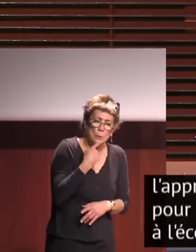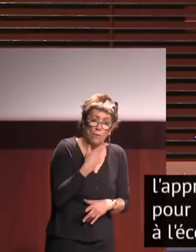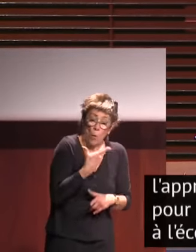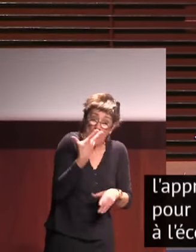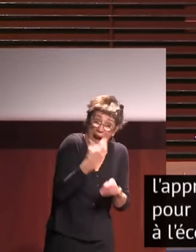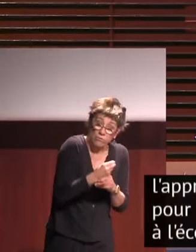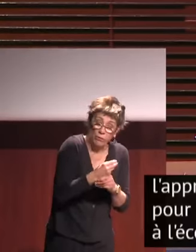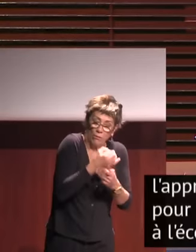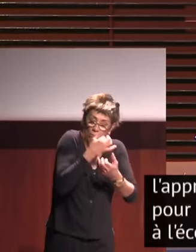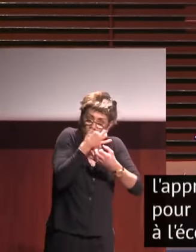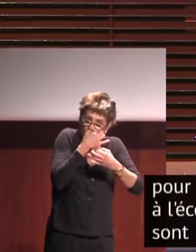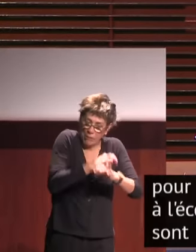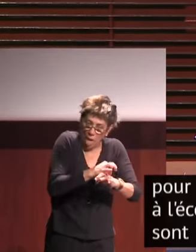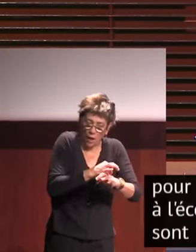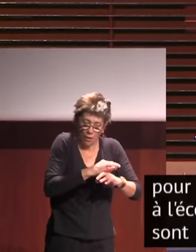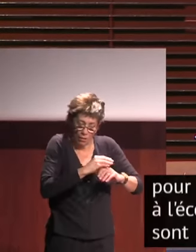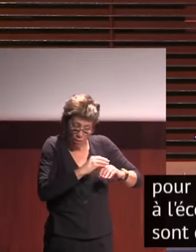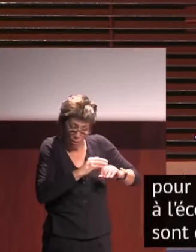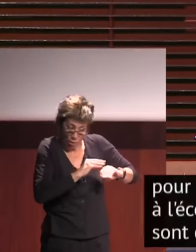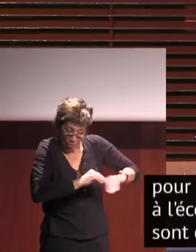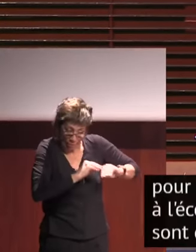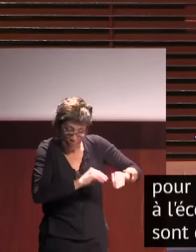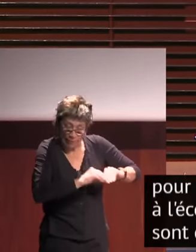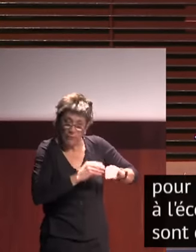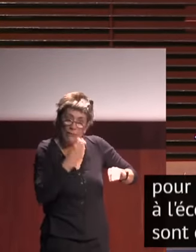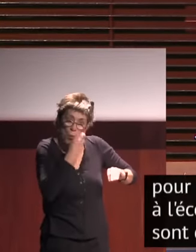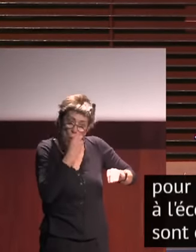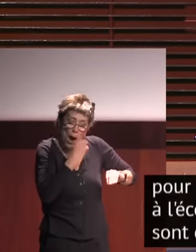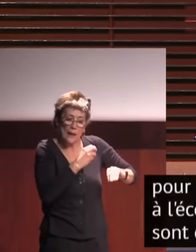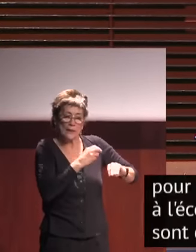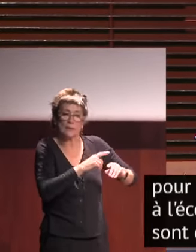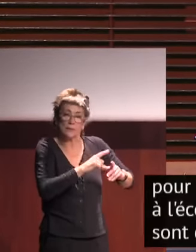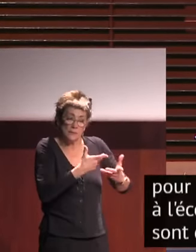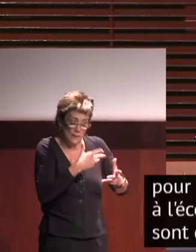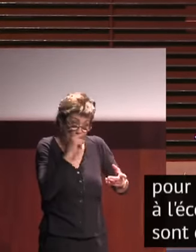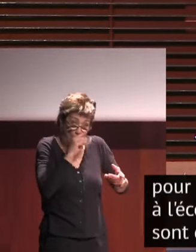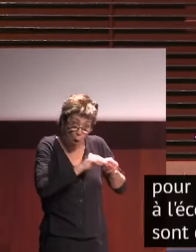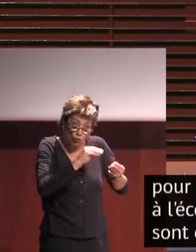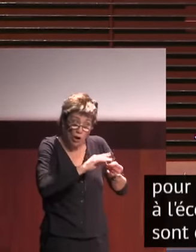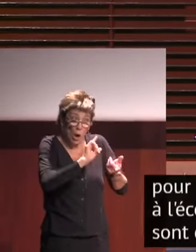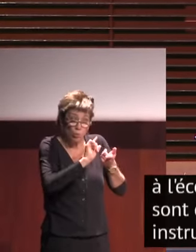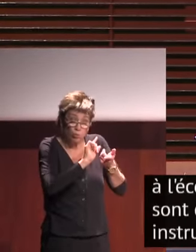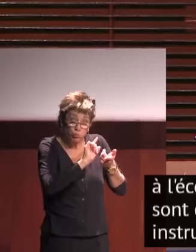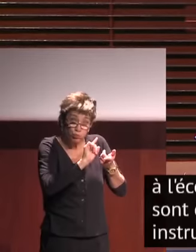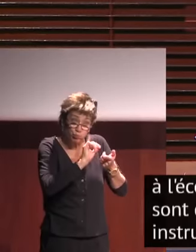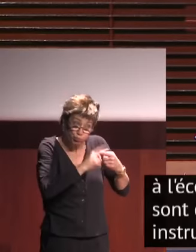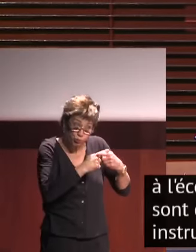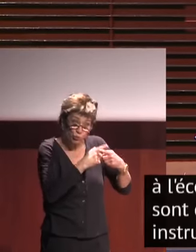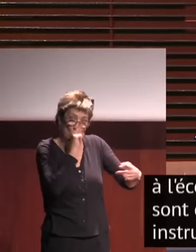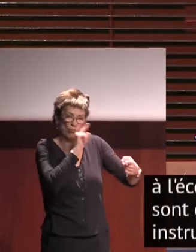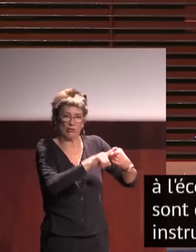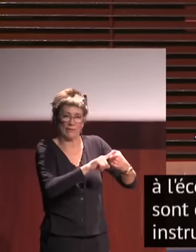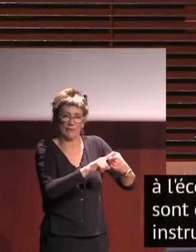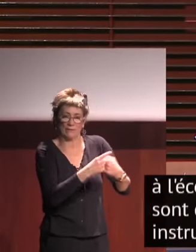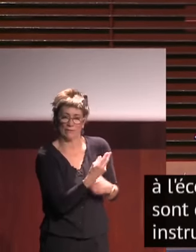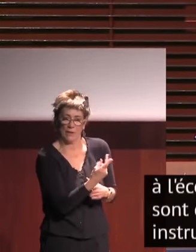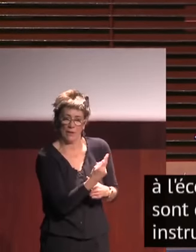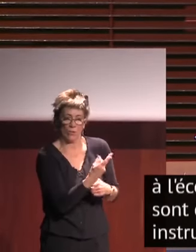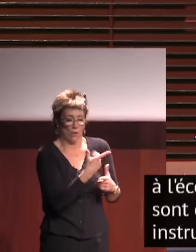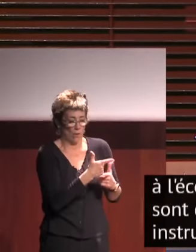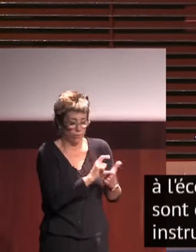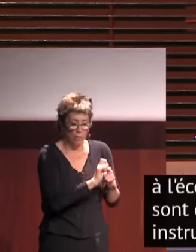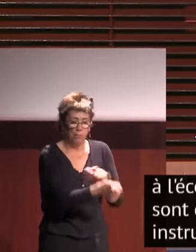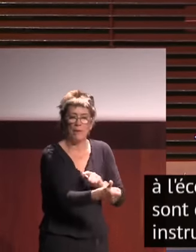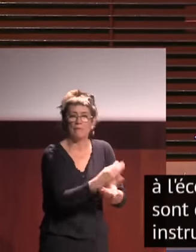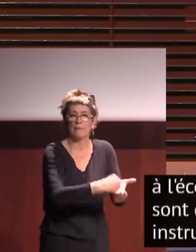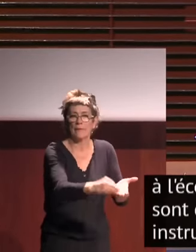par laquelle on les instruit et qui fait en même temps l'objet de leur instruction. Évidemment, des nouvelles approches de l'apprentissage de l'écrit, et notamment